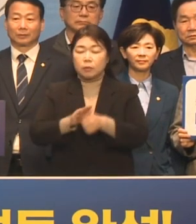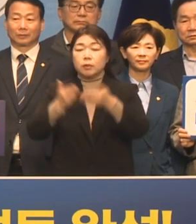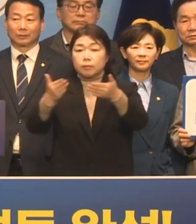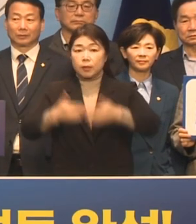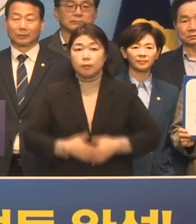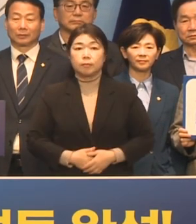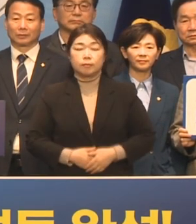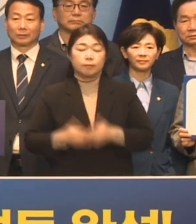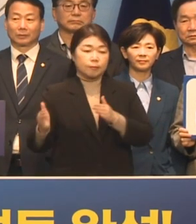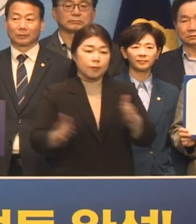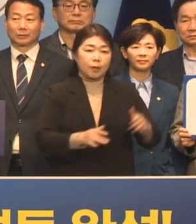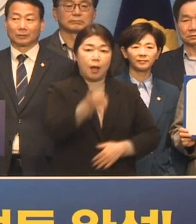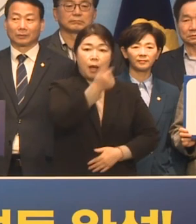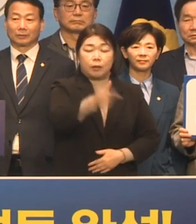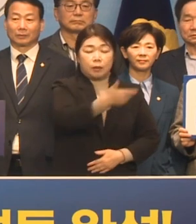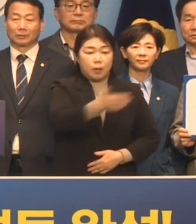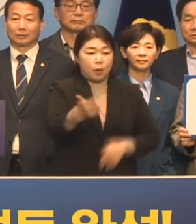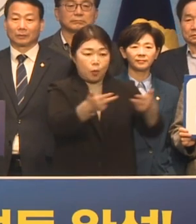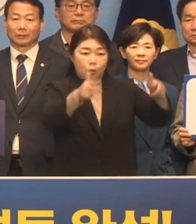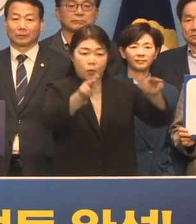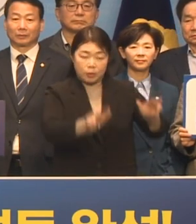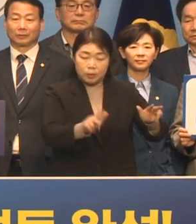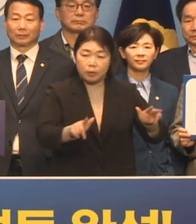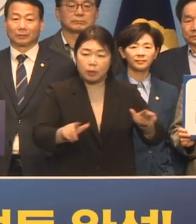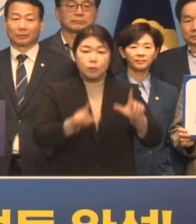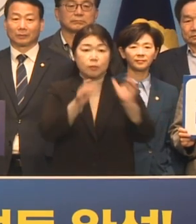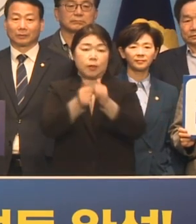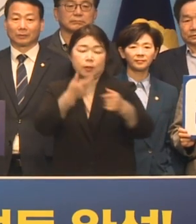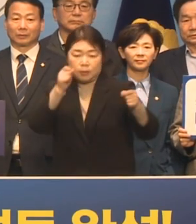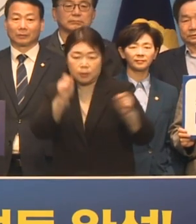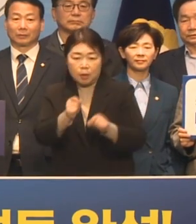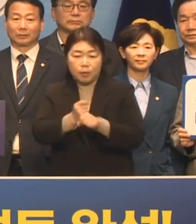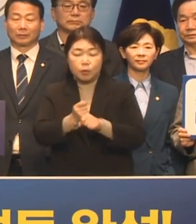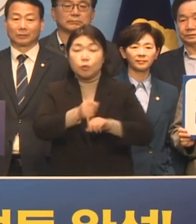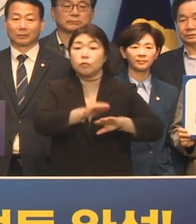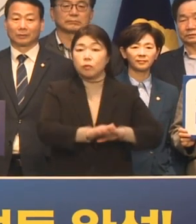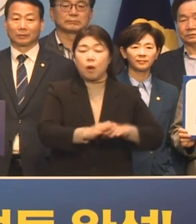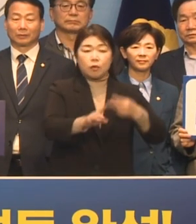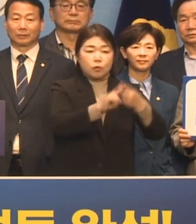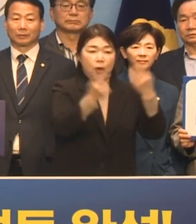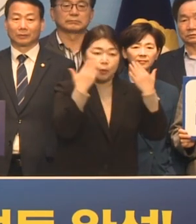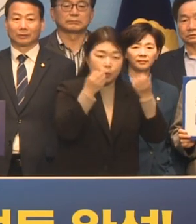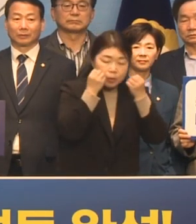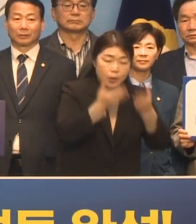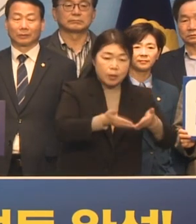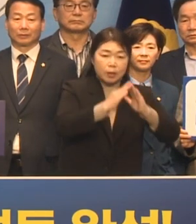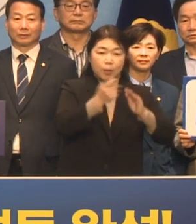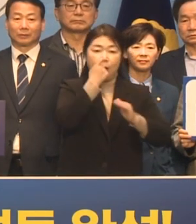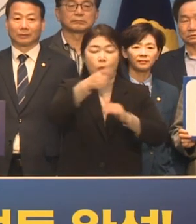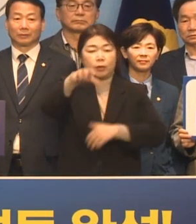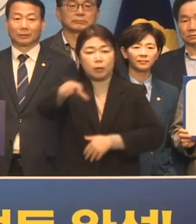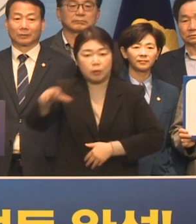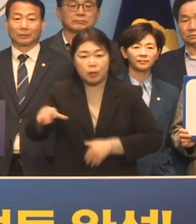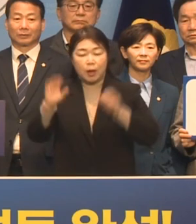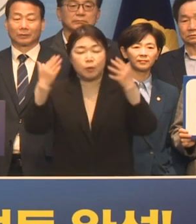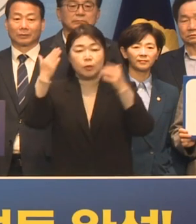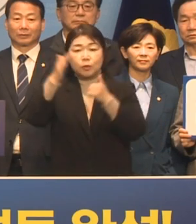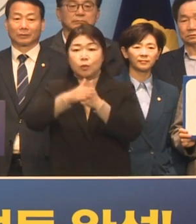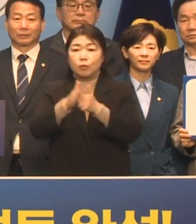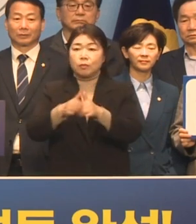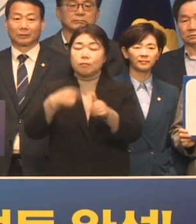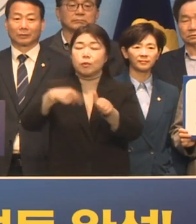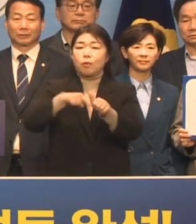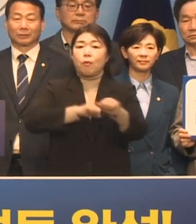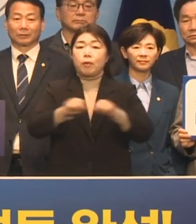한강공원은 주민 친화 공간으로 재조성하고 중학교 설립, 학원과 아동 청소년 교육활동 지원을